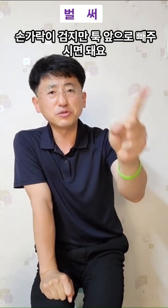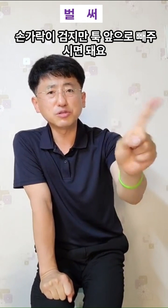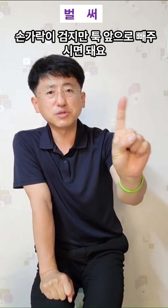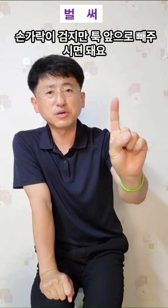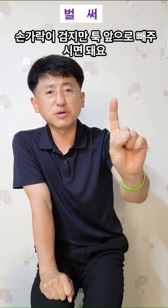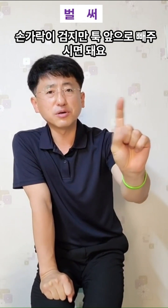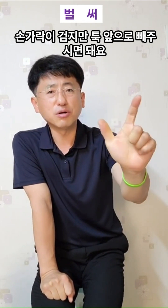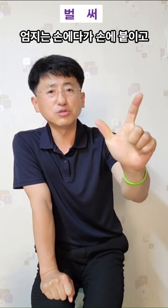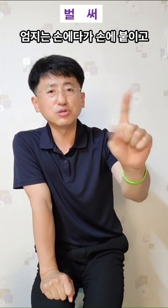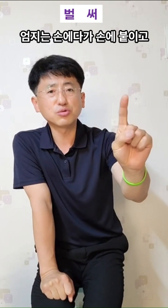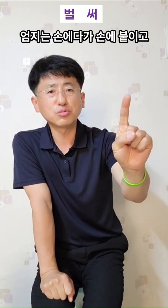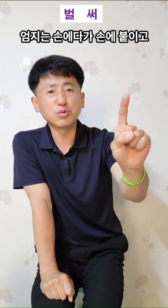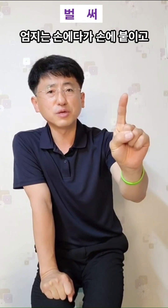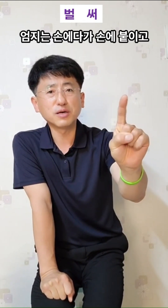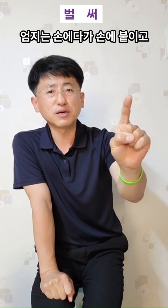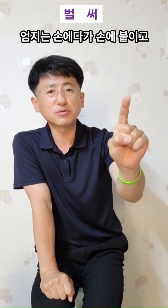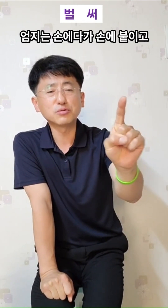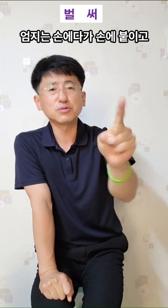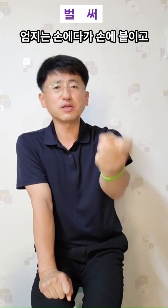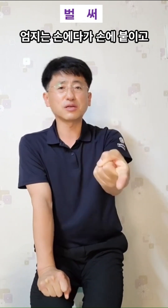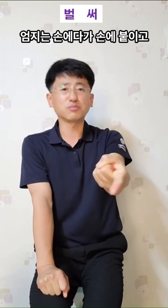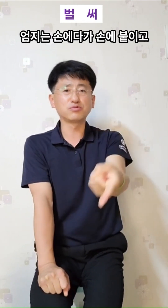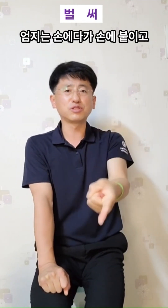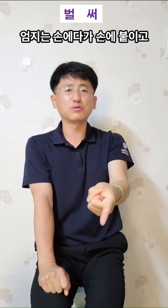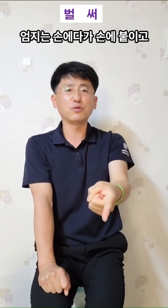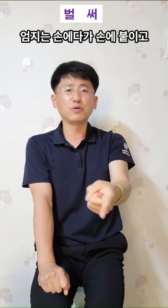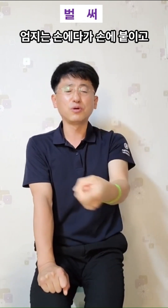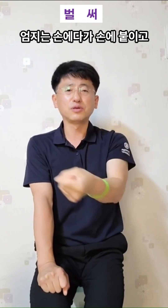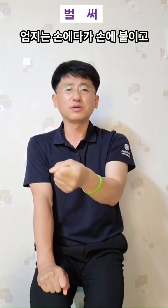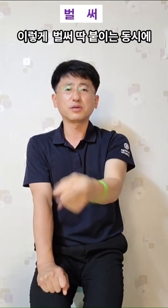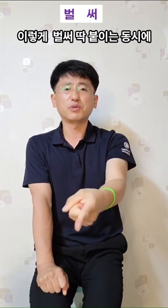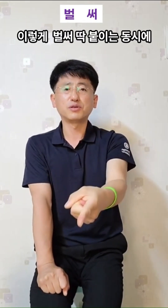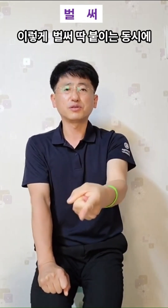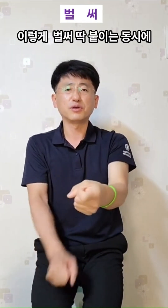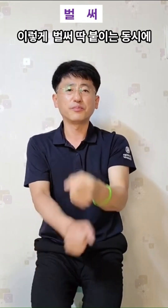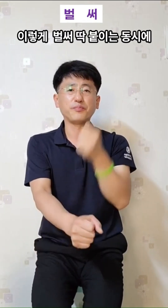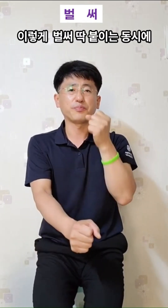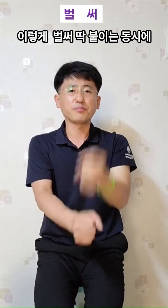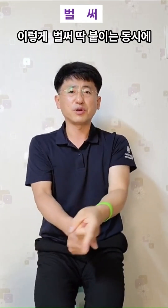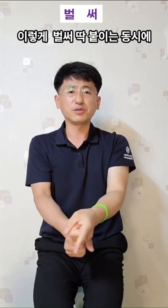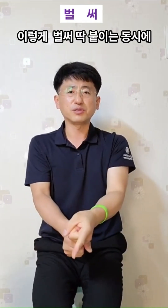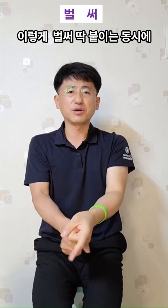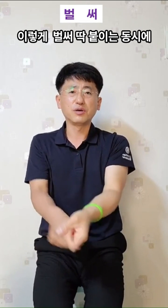빼주시면 돼요. 엄지는 몸에다가 손에다 이렇게 붙이고 이렇게 벌써.